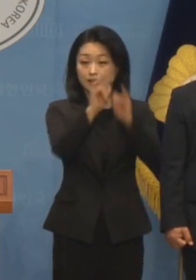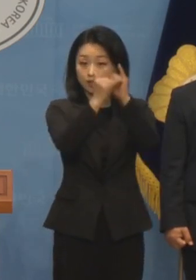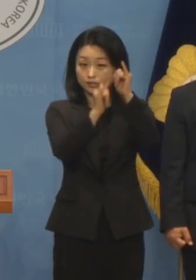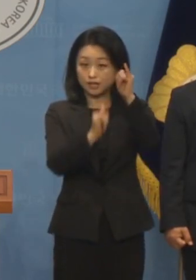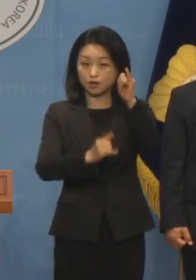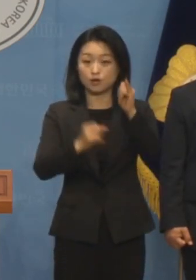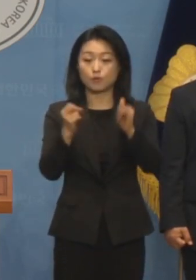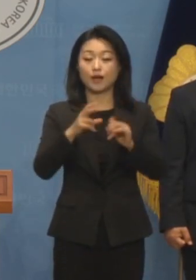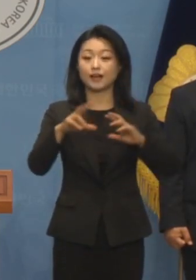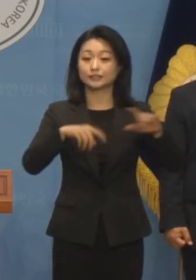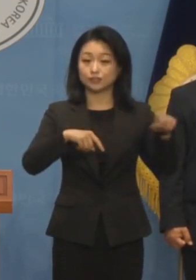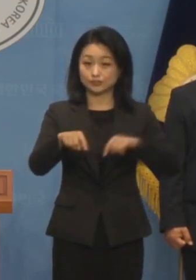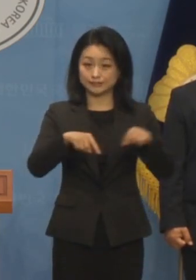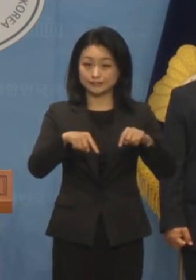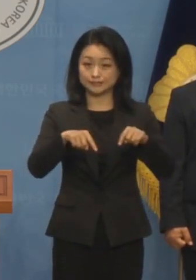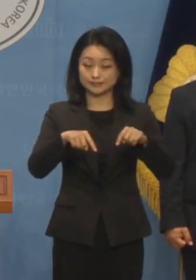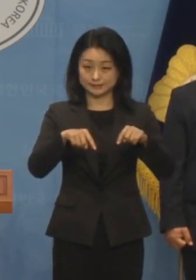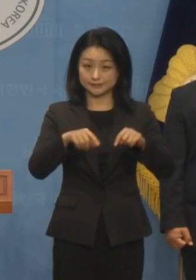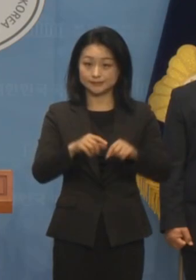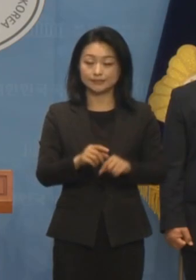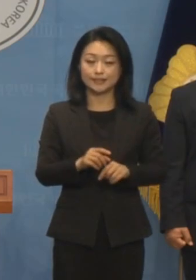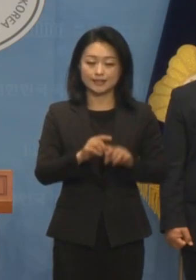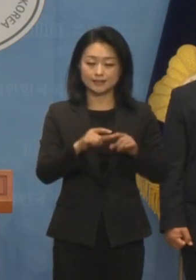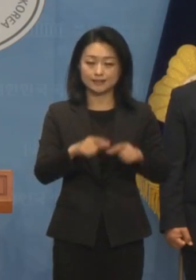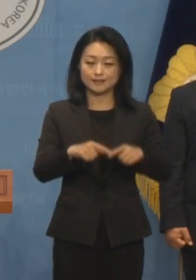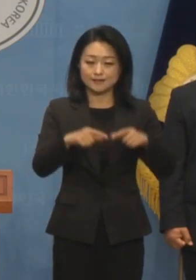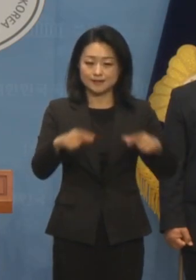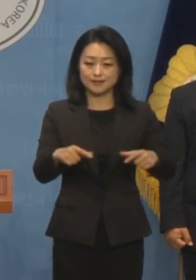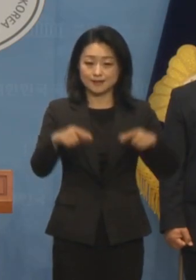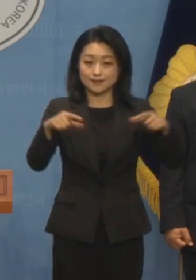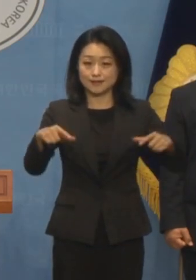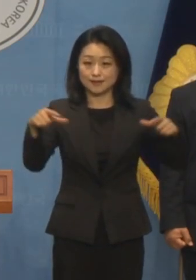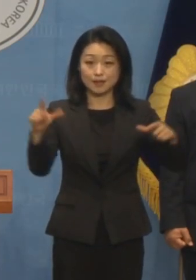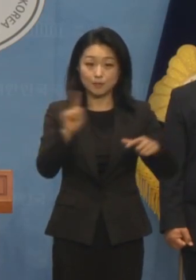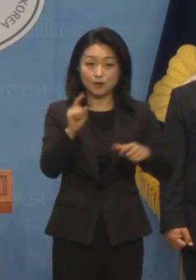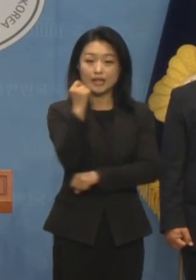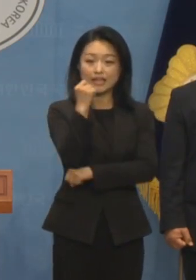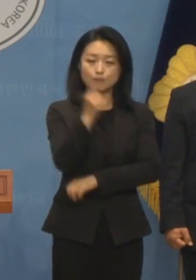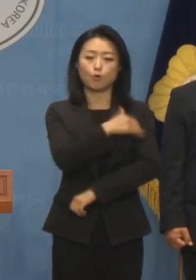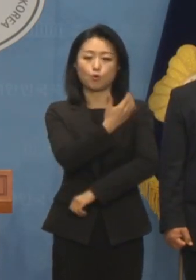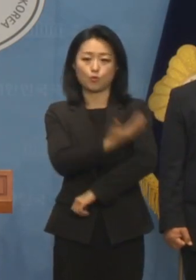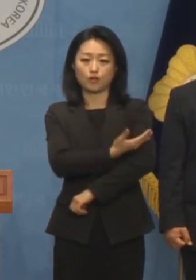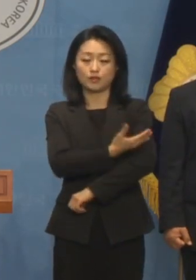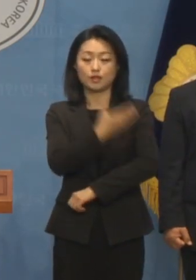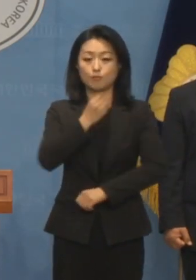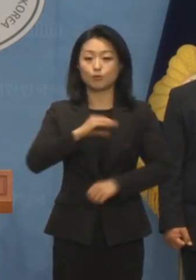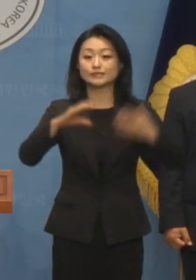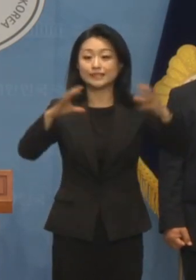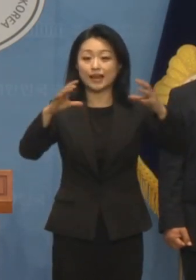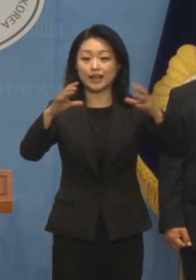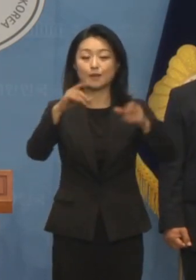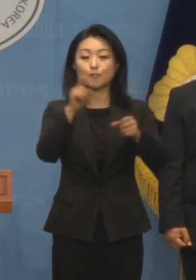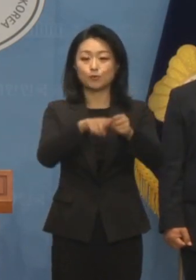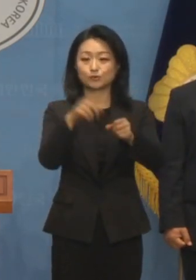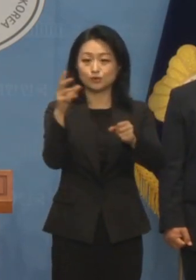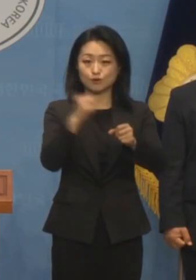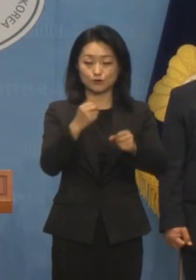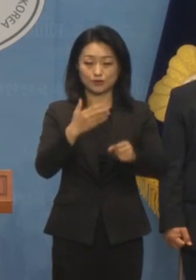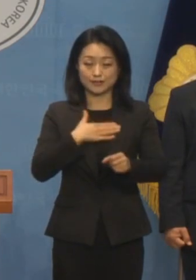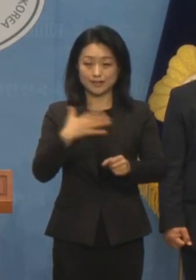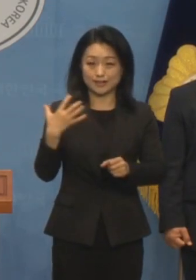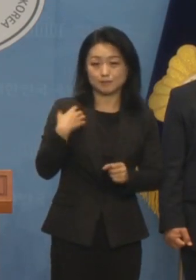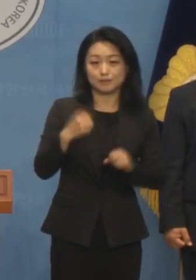정치가 하나씩 넓혀온 기본권을 기본소득복지국가의 이름으로 더욱 확장하는